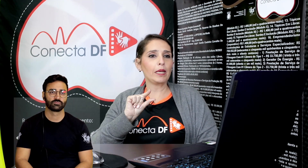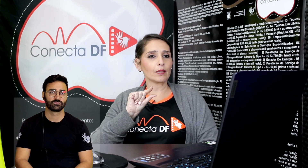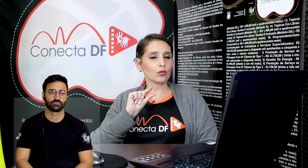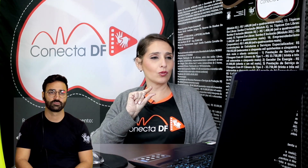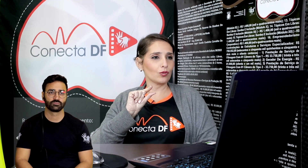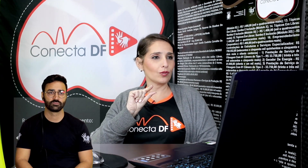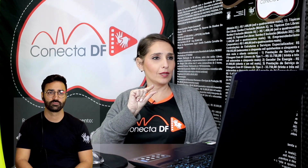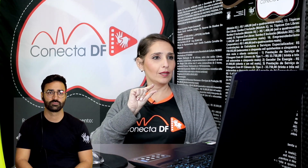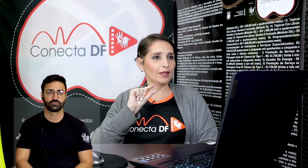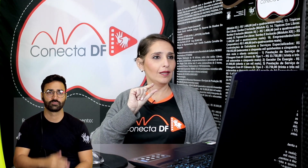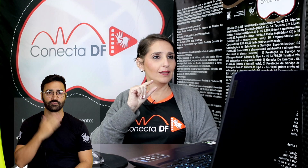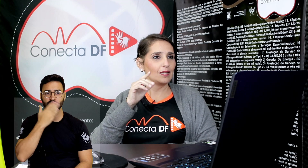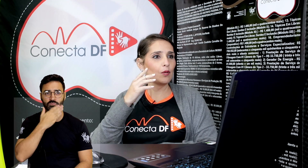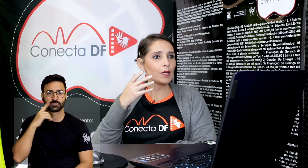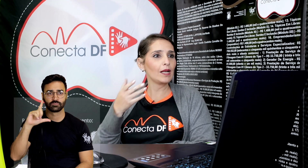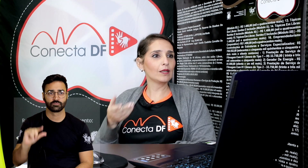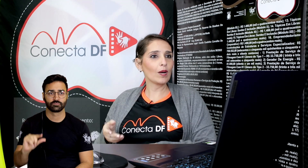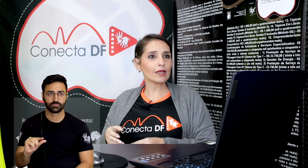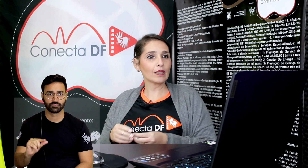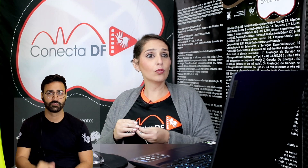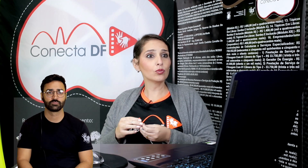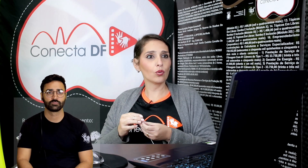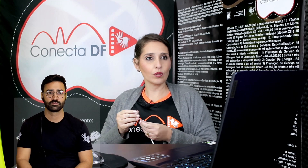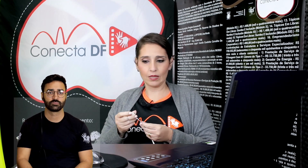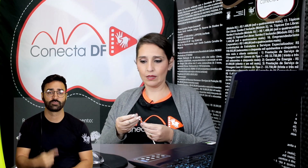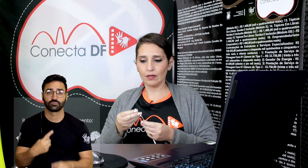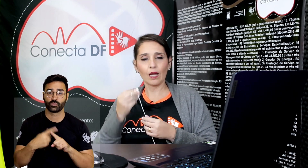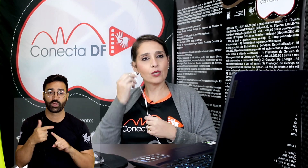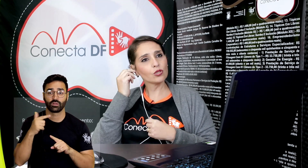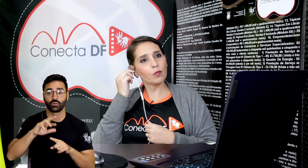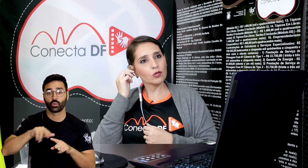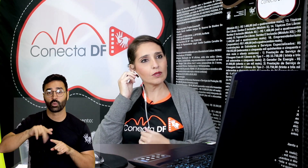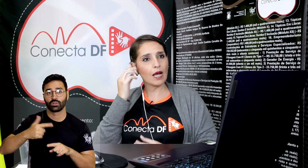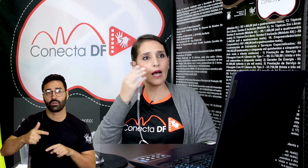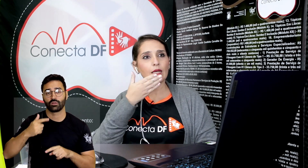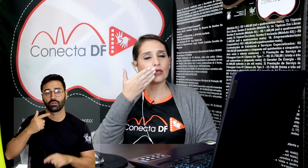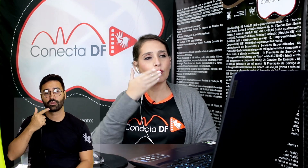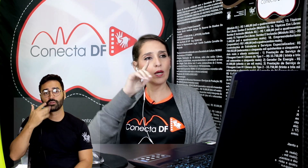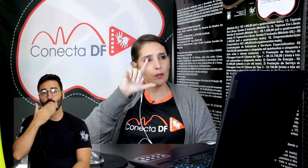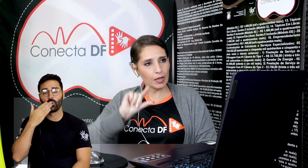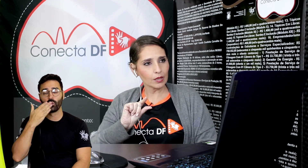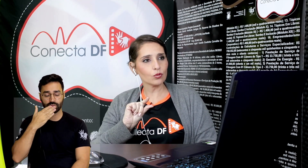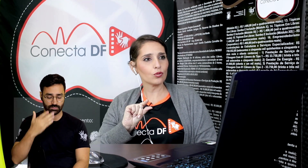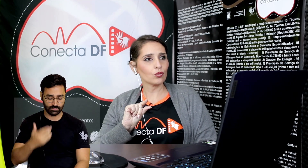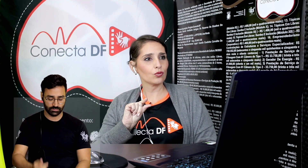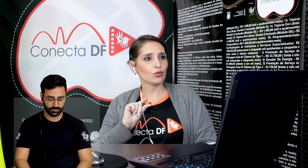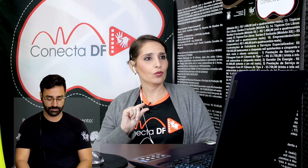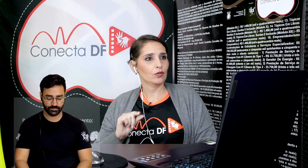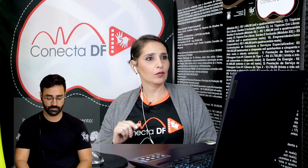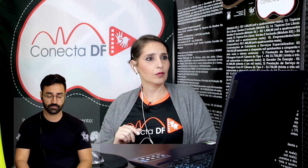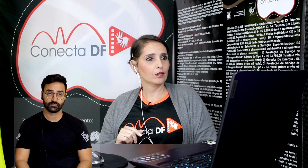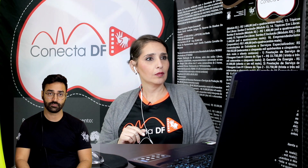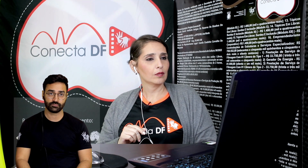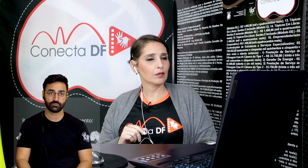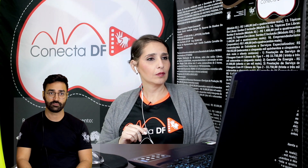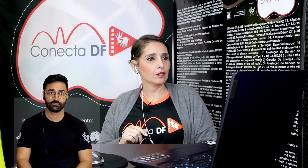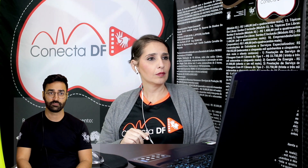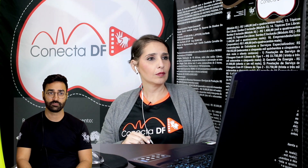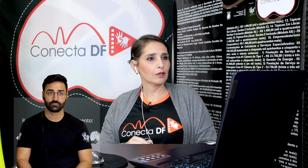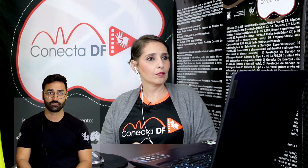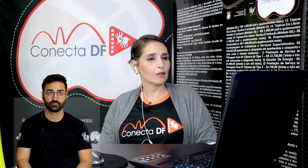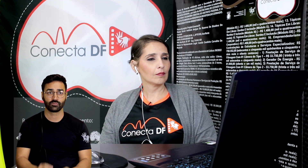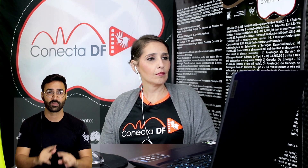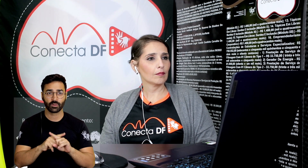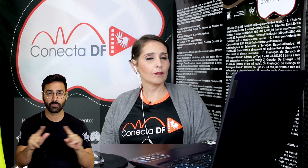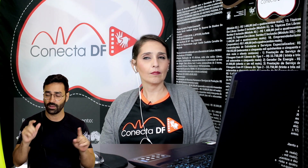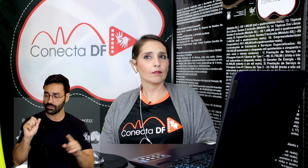açúcar menos. Entendeu? Porque ele não é tão doce. Aí a gente pode usar açúcar menos. Mas para amargo